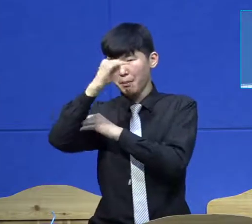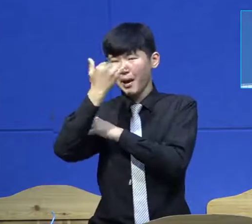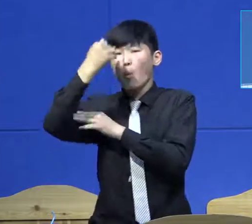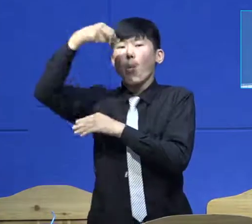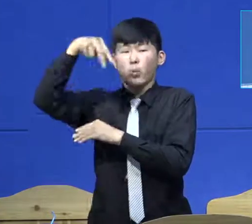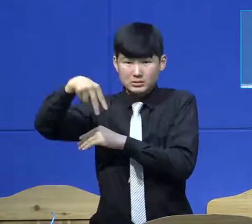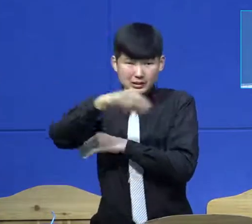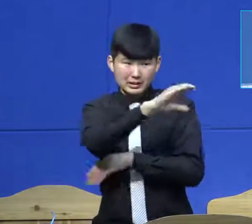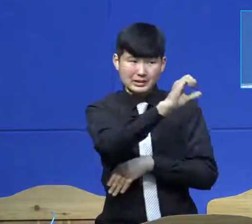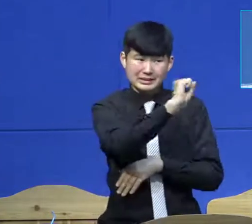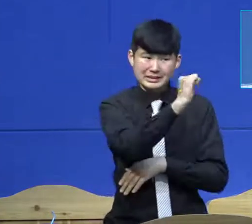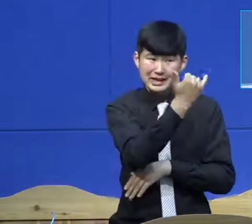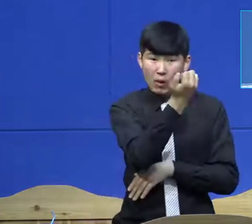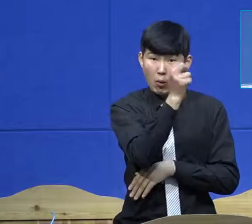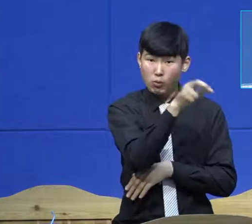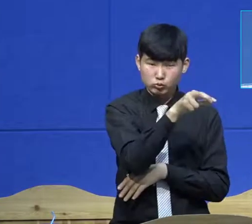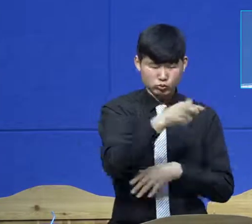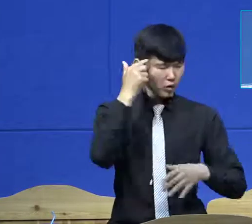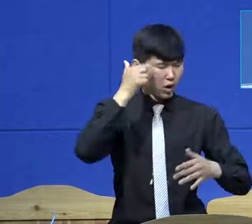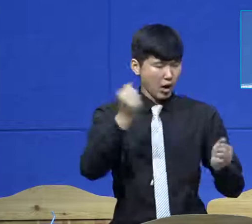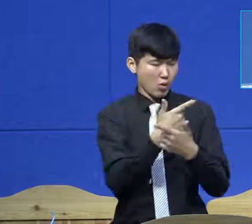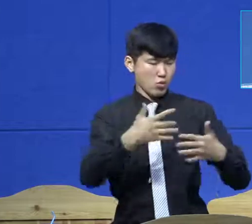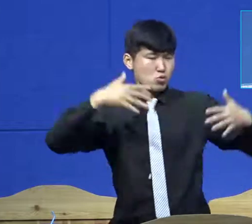том гэсэн утгатай. Паул бол өчнөхөн жижиг гэсэн утгатай.